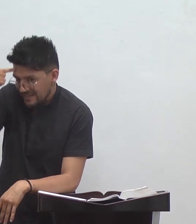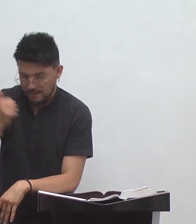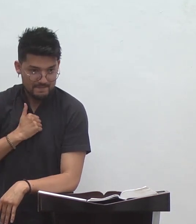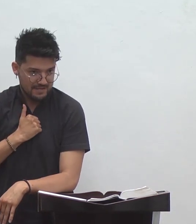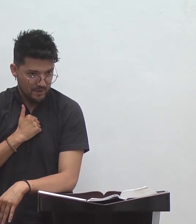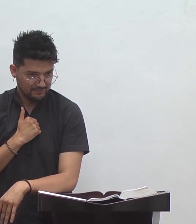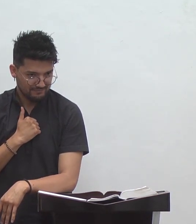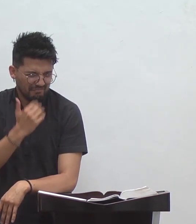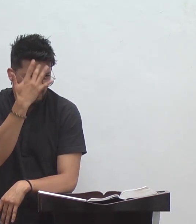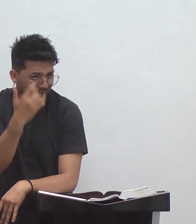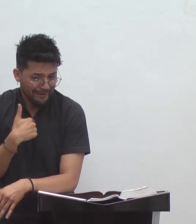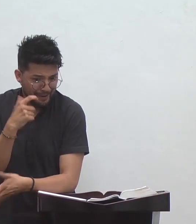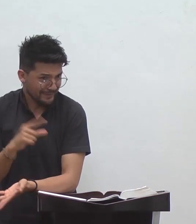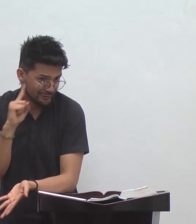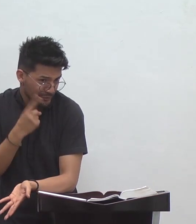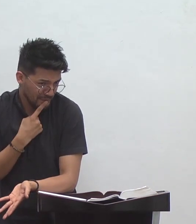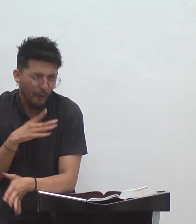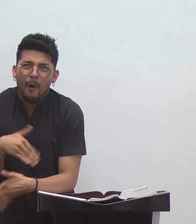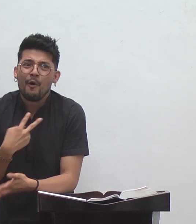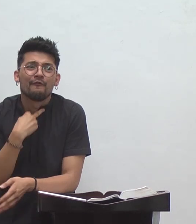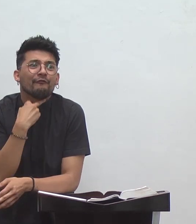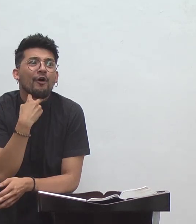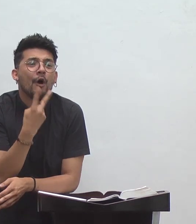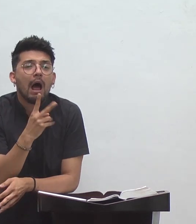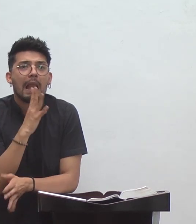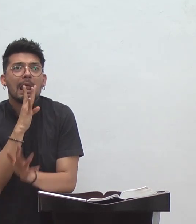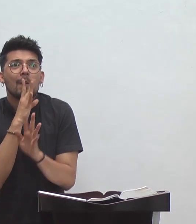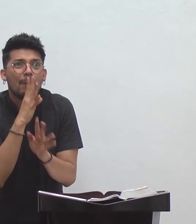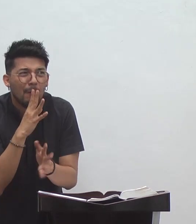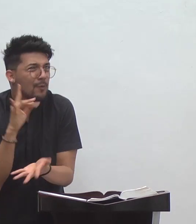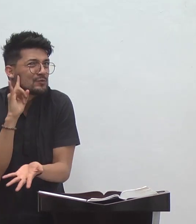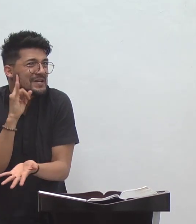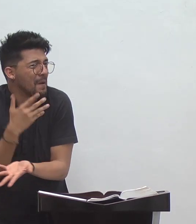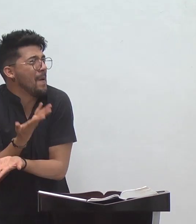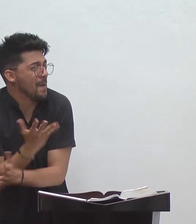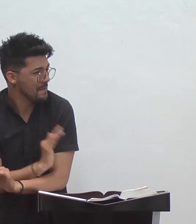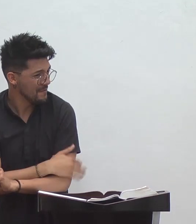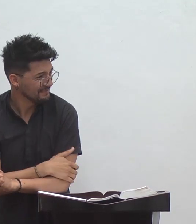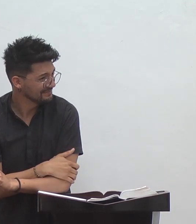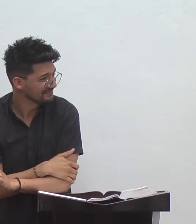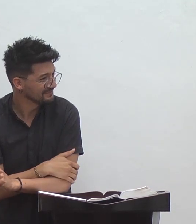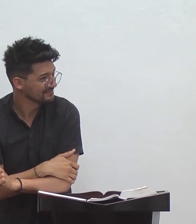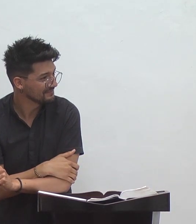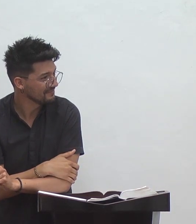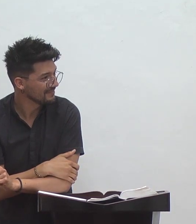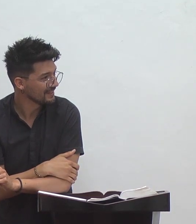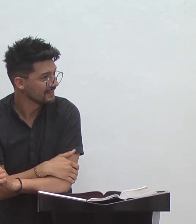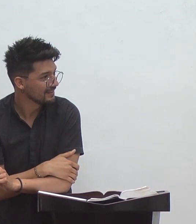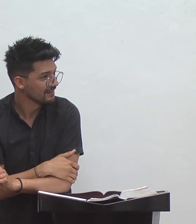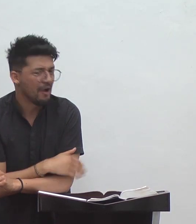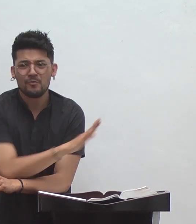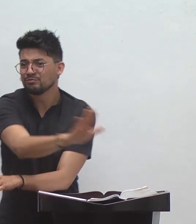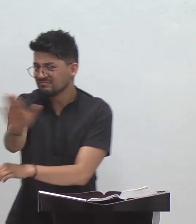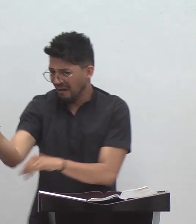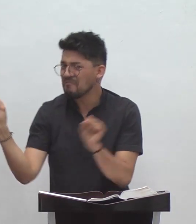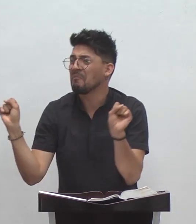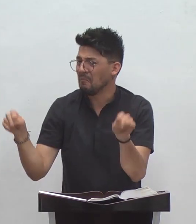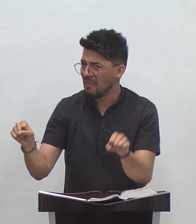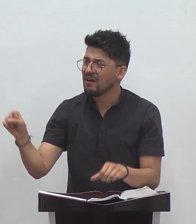me regalara también el hablar en lenguas. Yo soy una persona sorda. Yo ni siquiera escucho mi voz, no sé cómo suena. Y